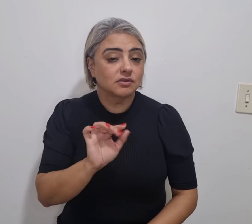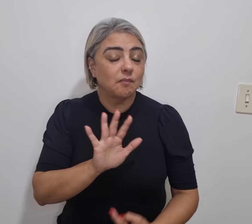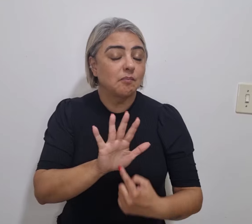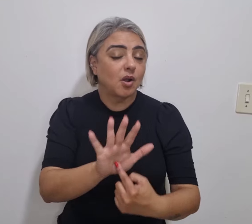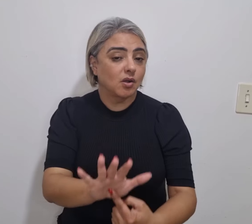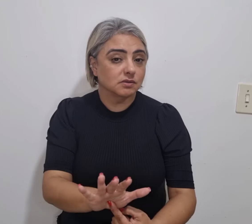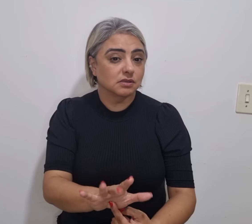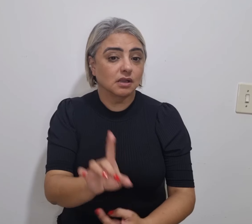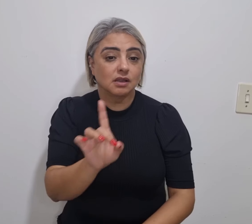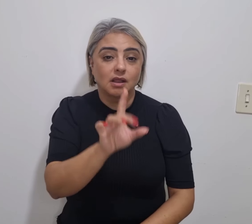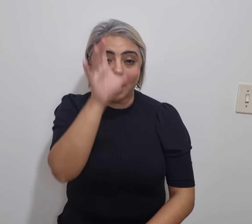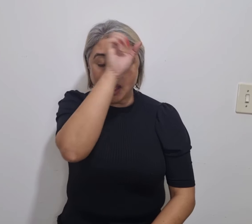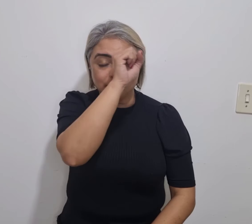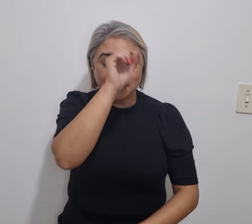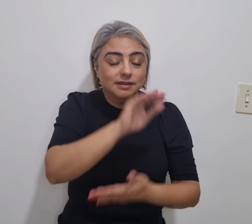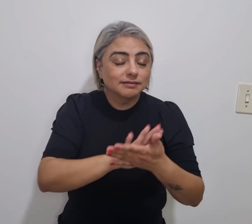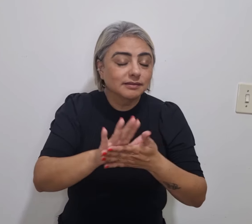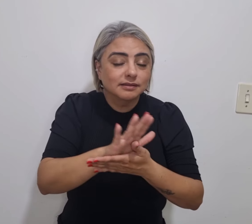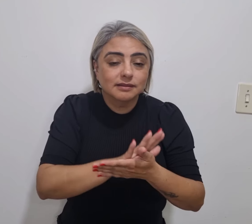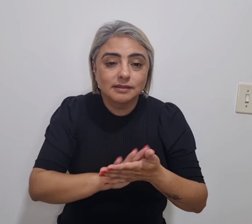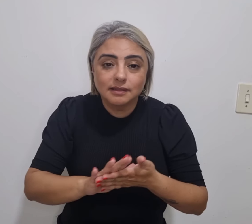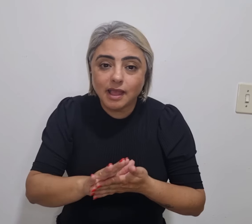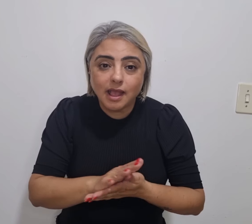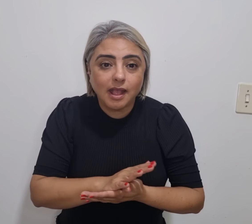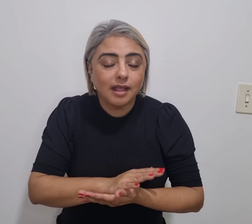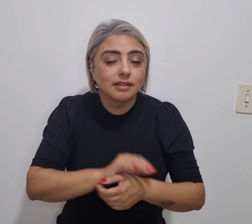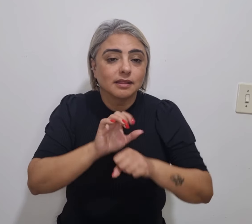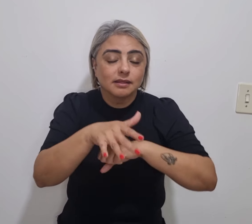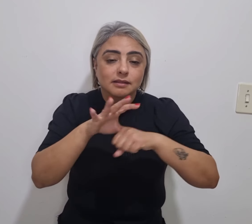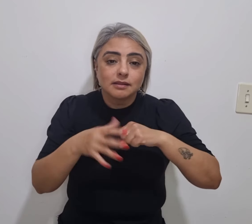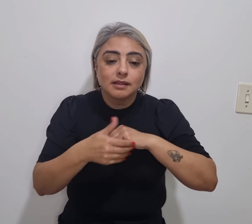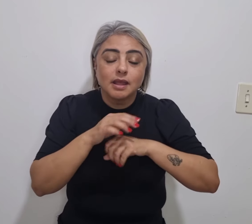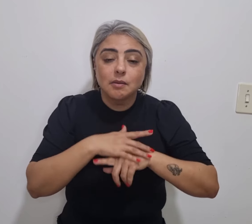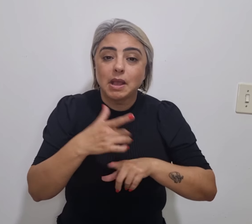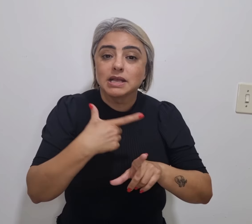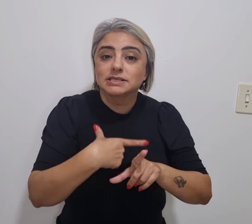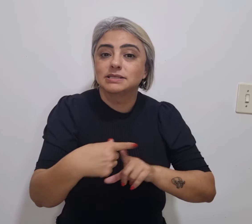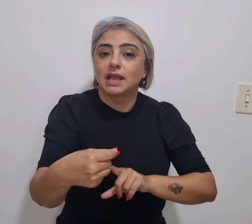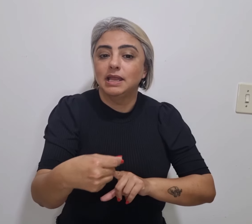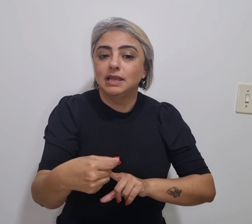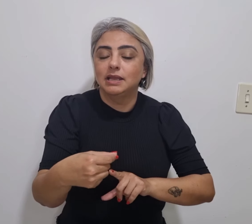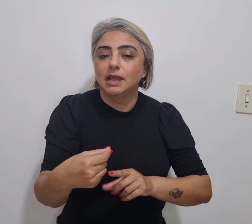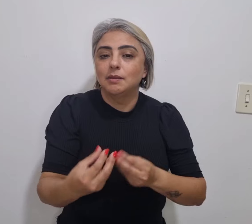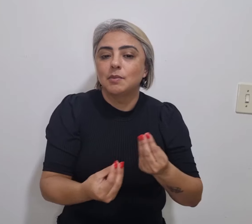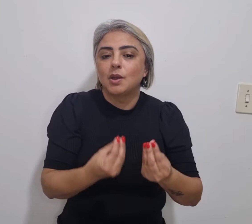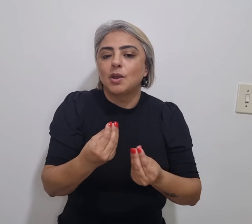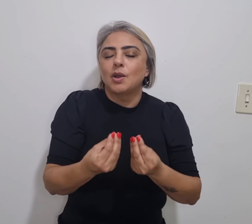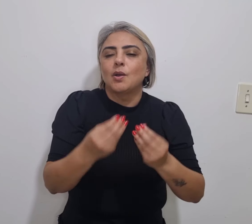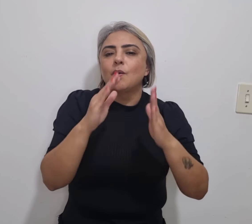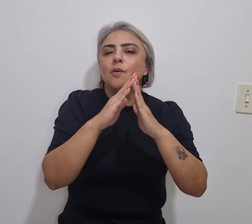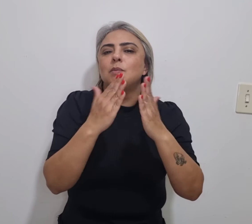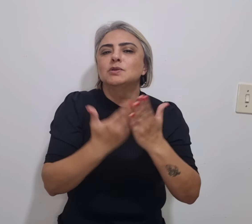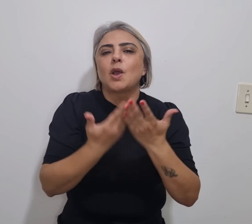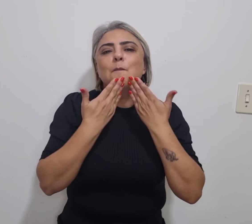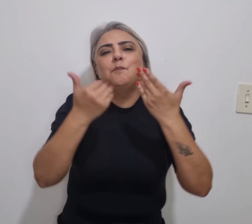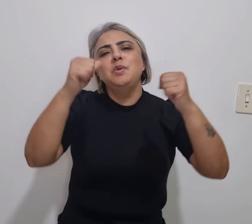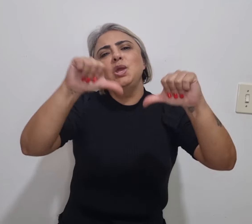que não aprendemos nada na pandemia, mas sairemos dela com uma escola pior, sob